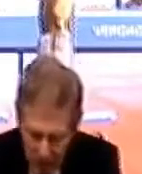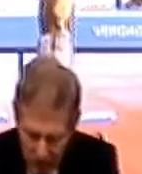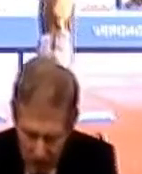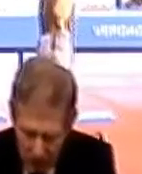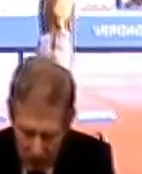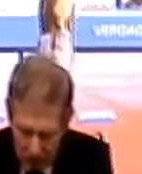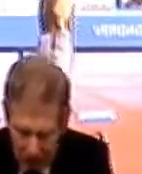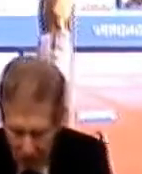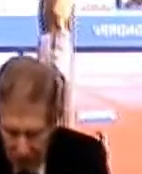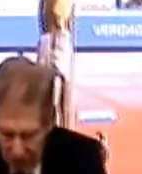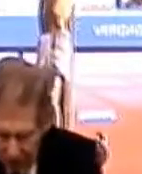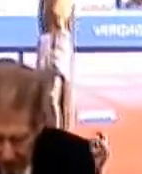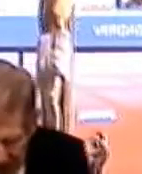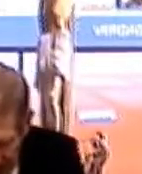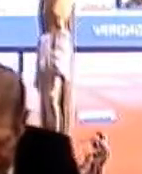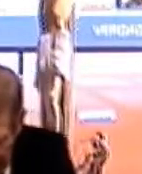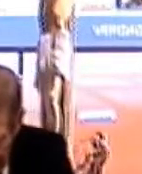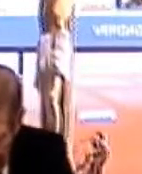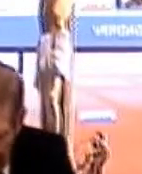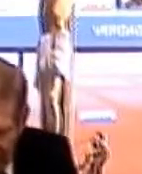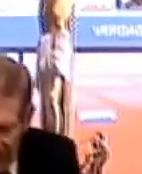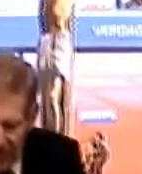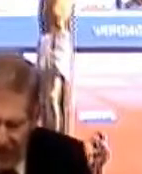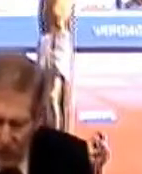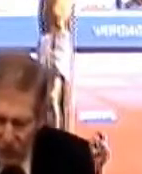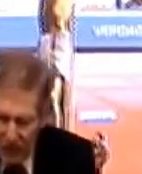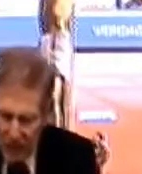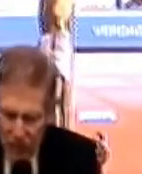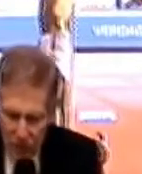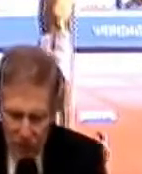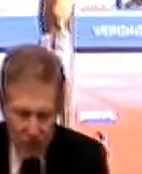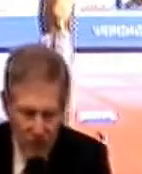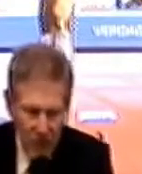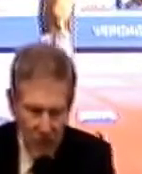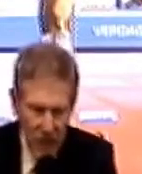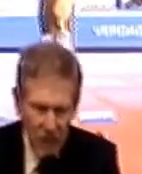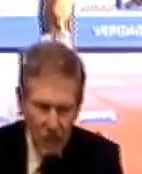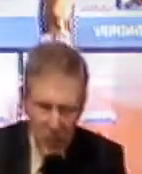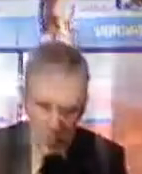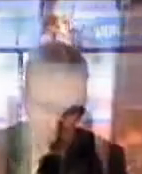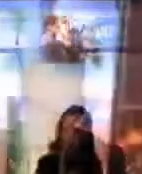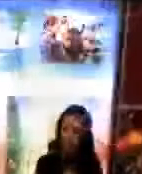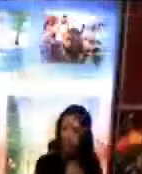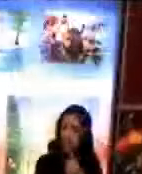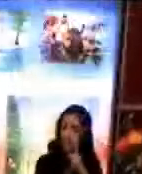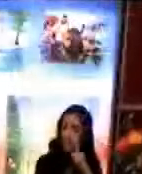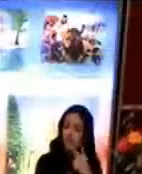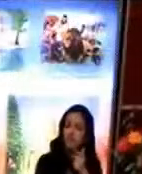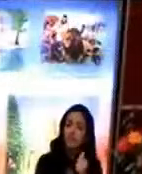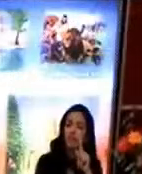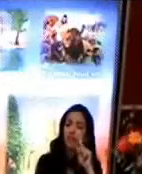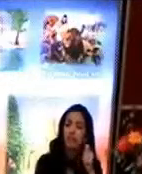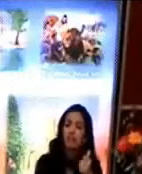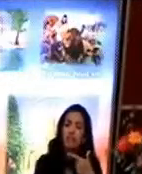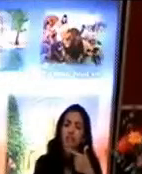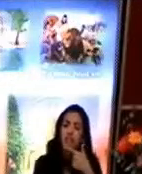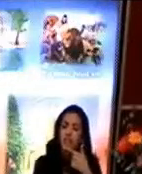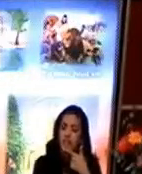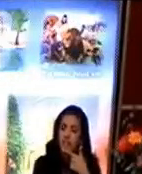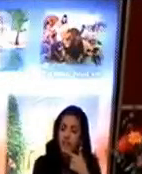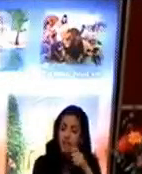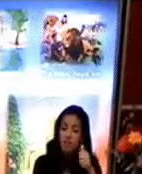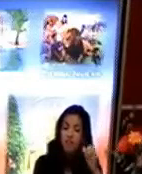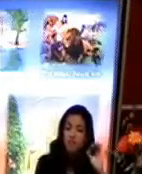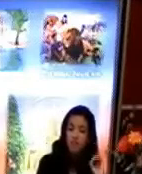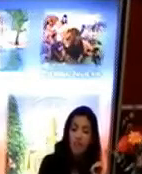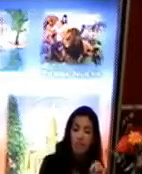siempre. Y saben, en realidad hay un texto en el libro de Isaías, el capítulo 60, el versículo